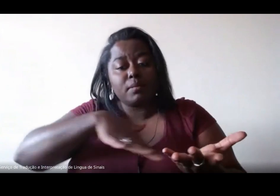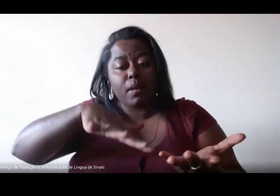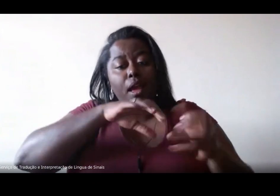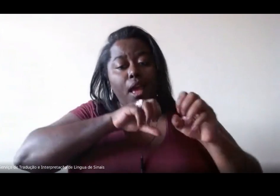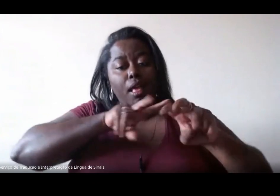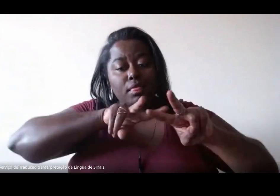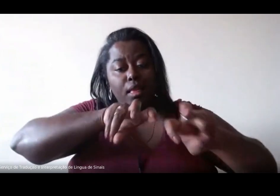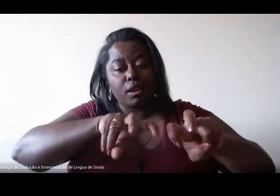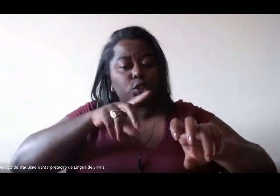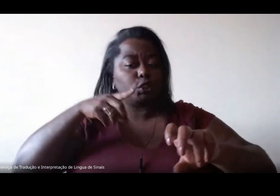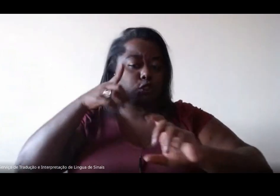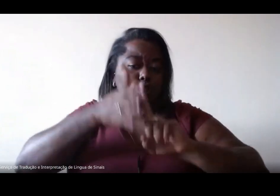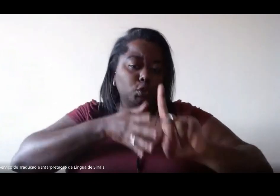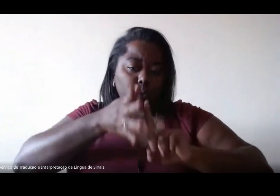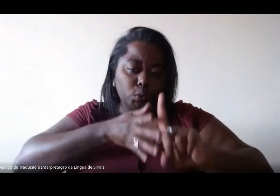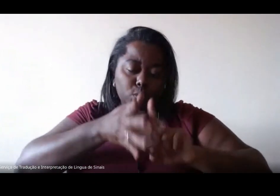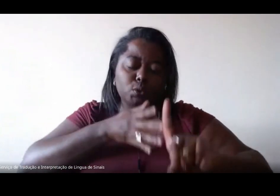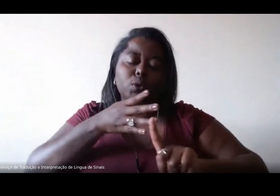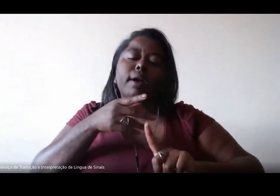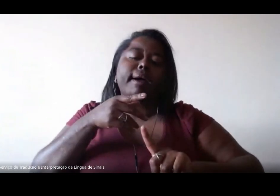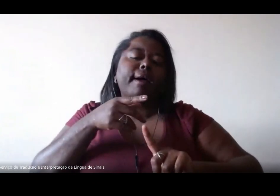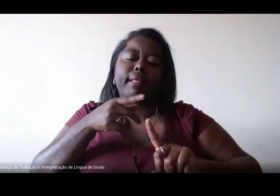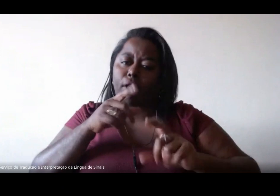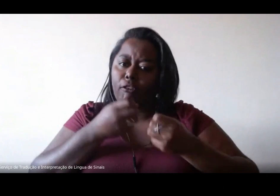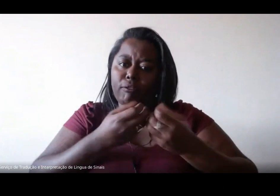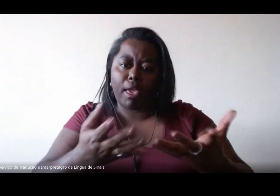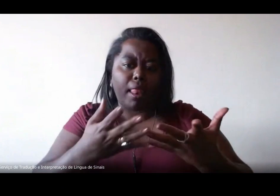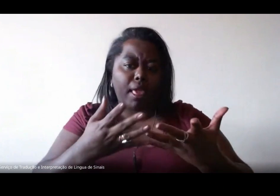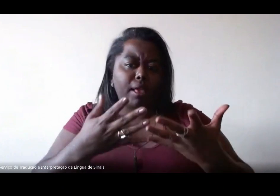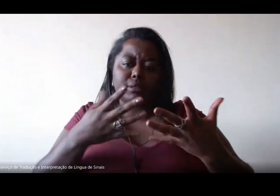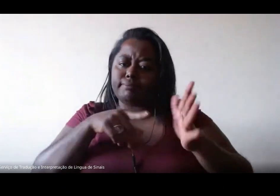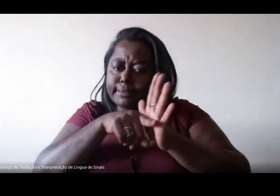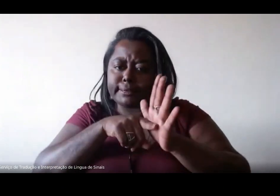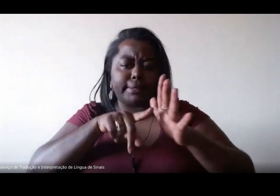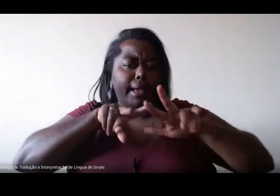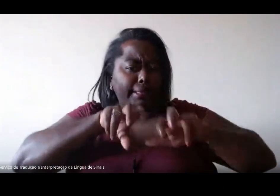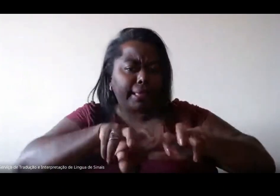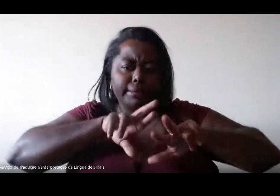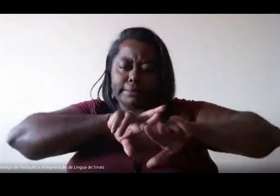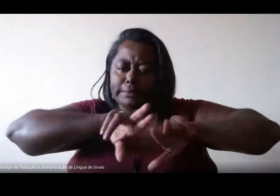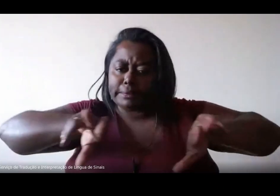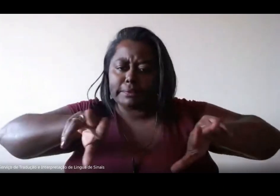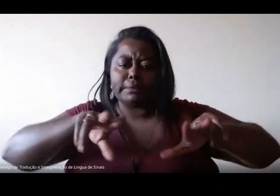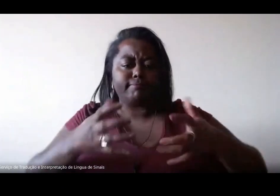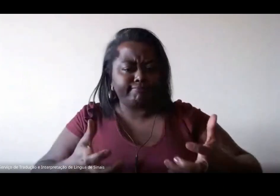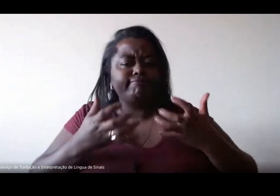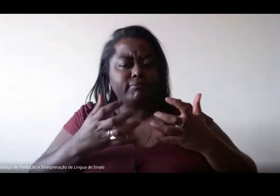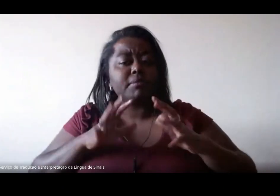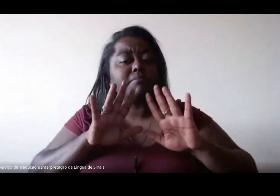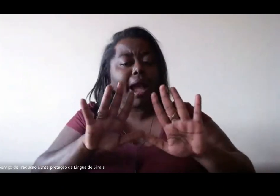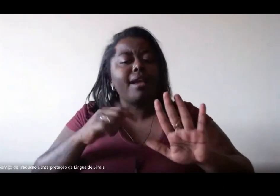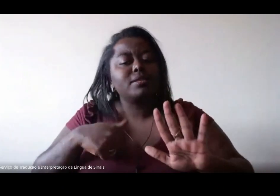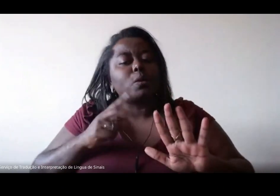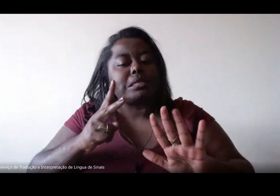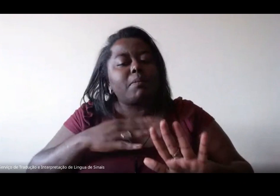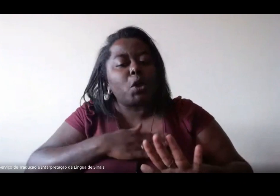críticos. No entanto, eu também nado contra a corrente. Na minha parte, eu sempre gostei de trabalhar com